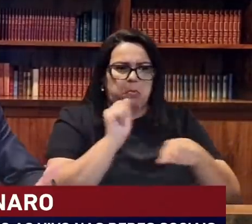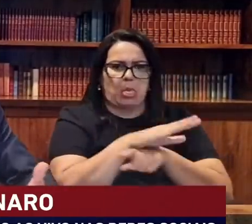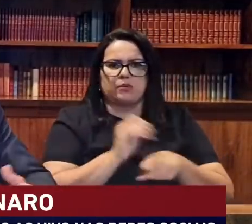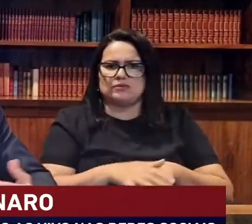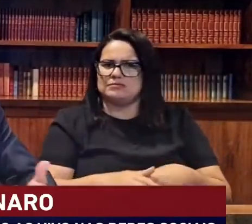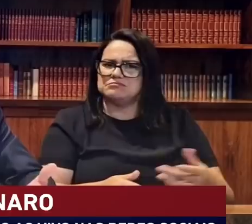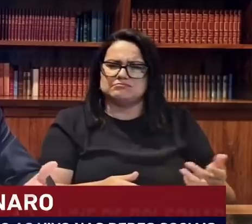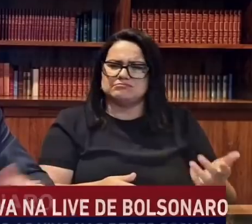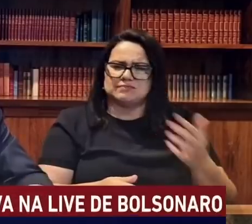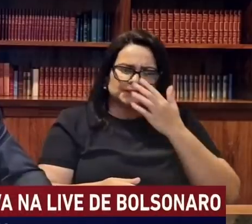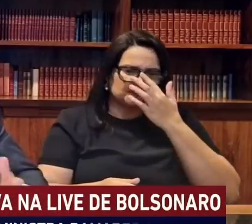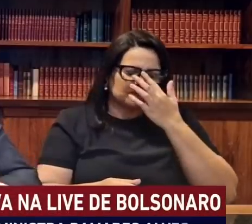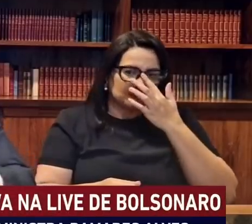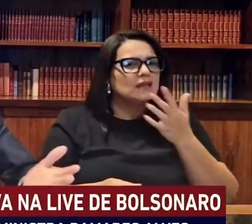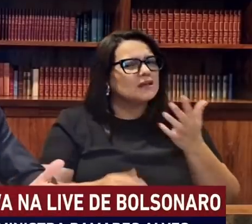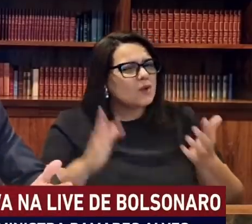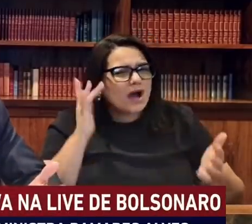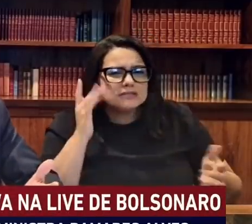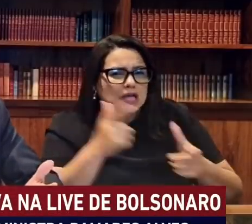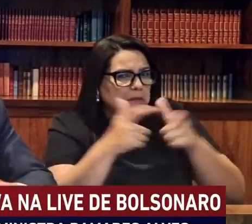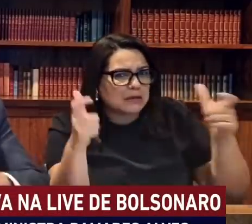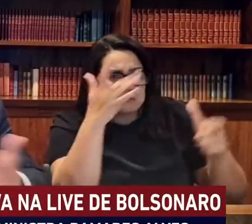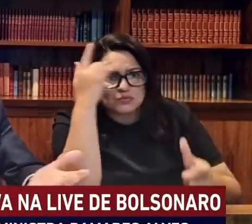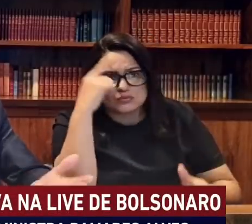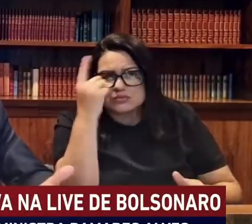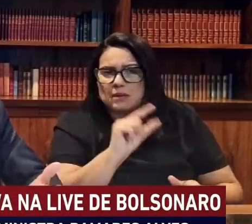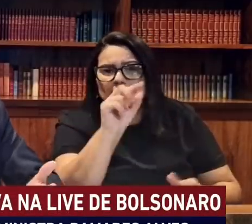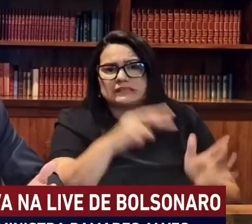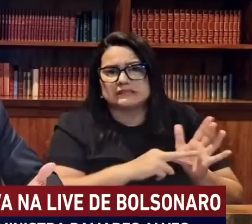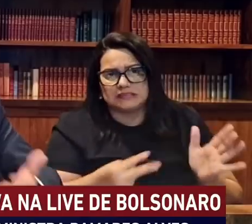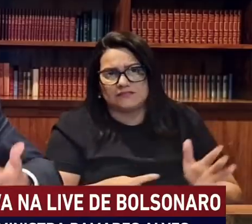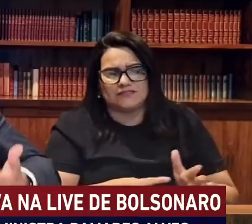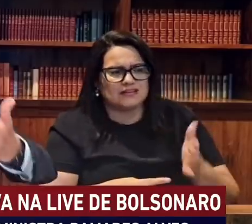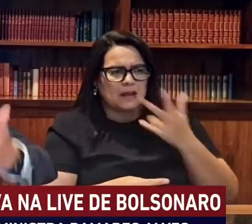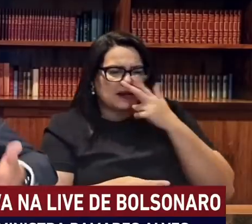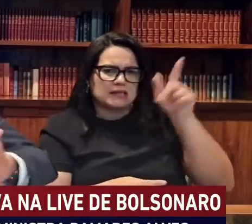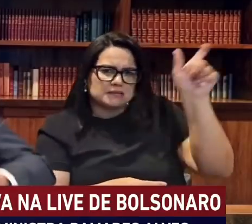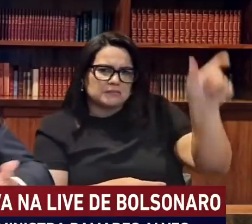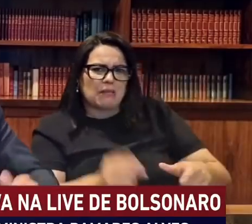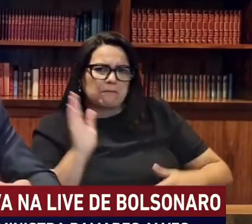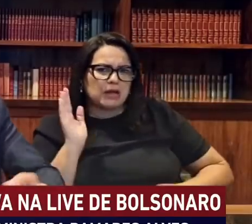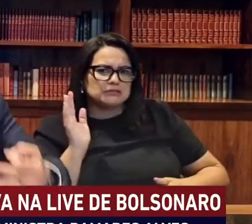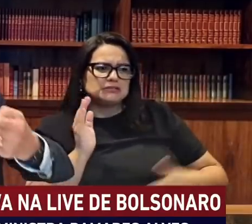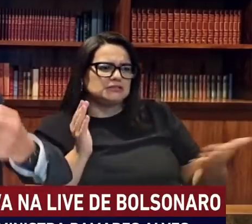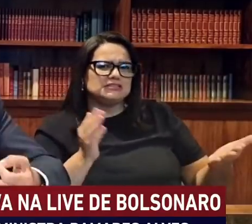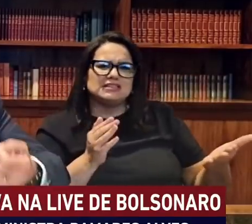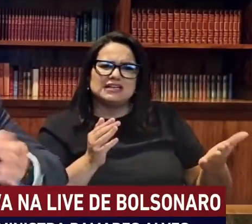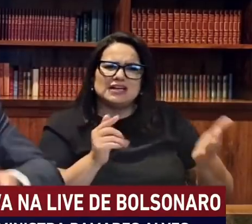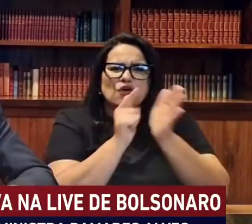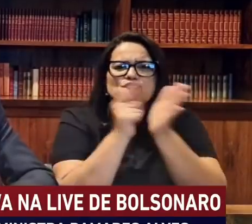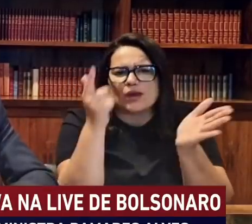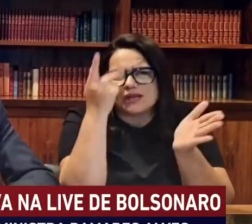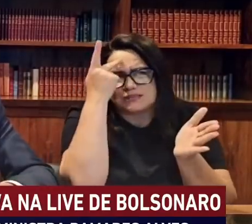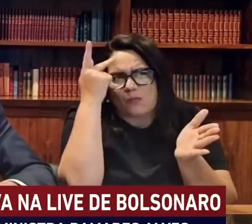Pouca gente, né? Ou muita gente não sabe o que é isso. Dá a entender que era uma bandida. Trabalho da Folha de São Paulo. Covardia